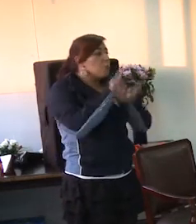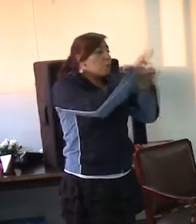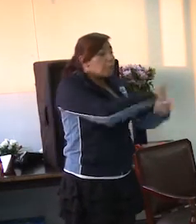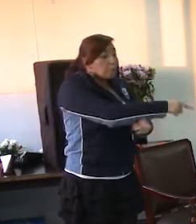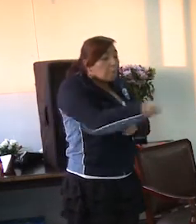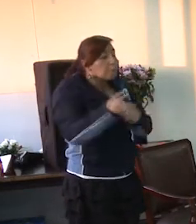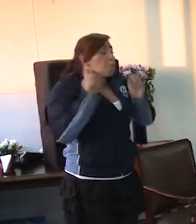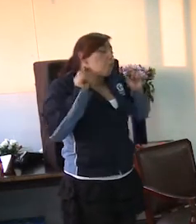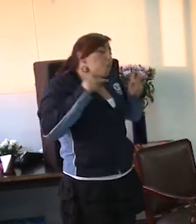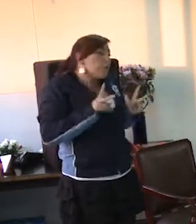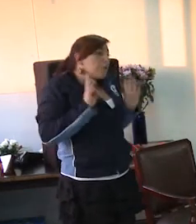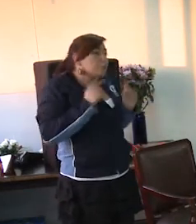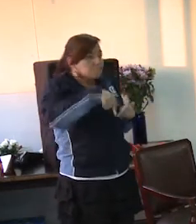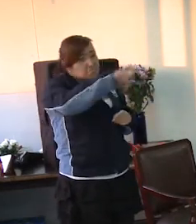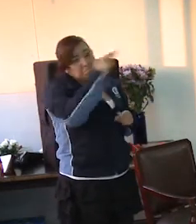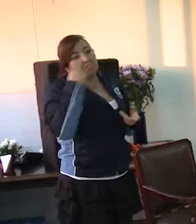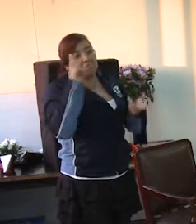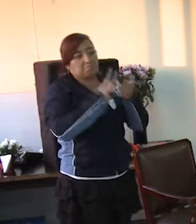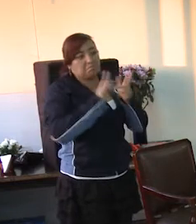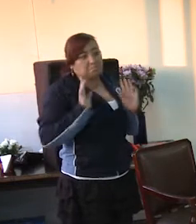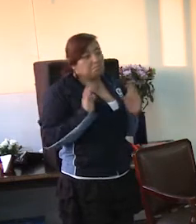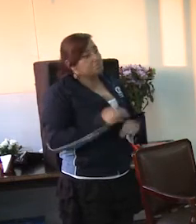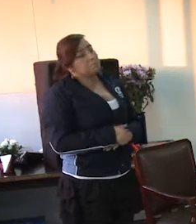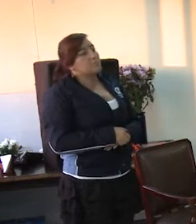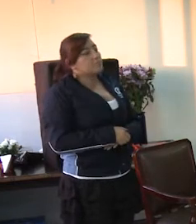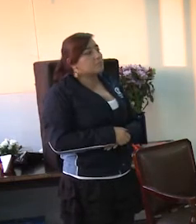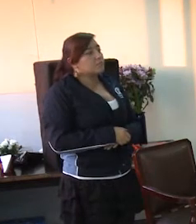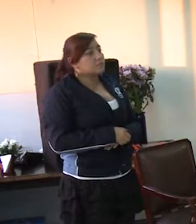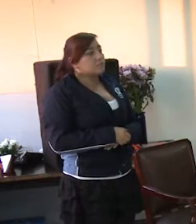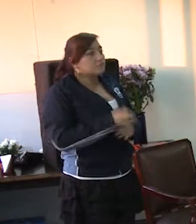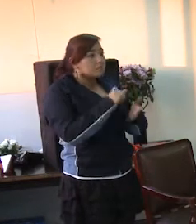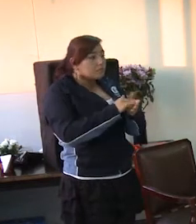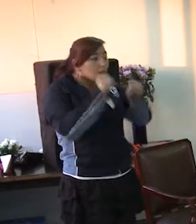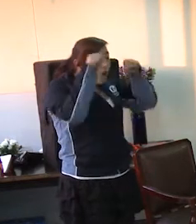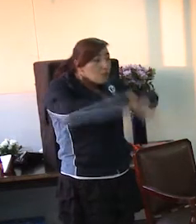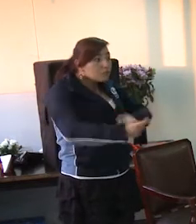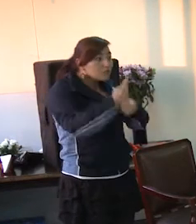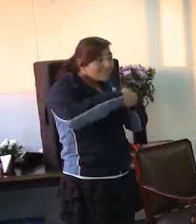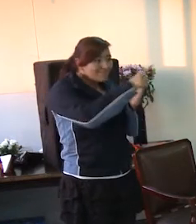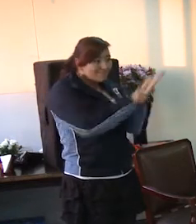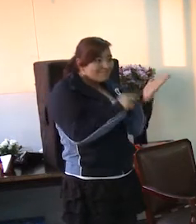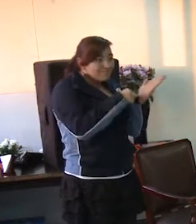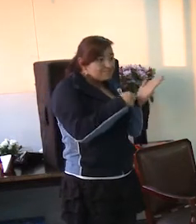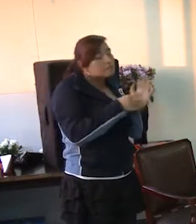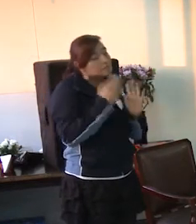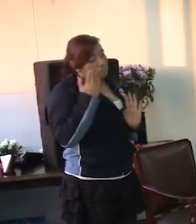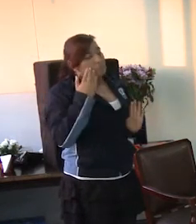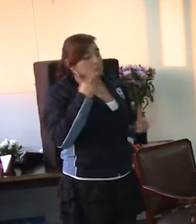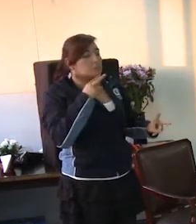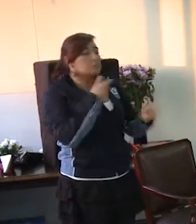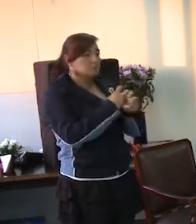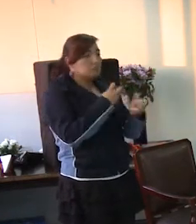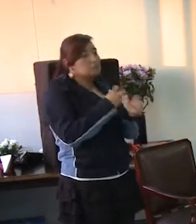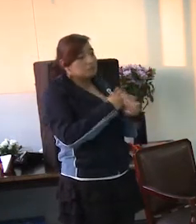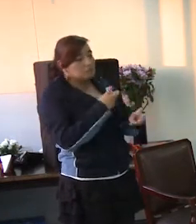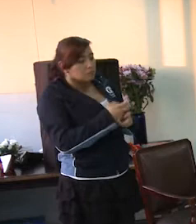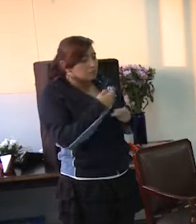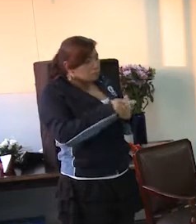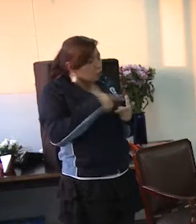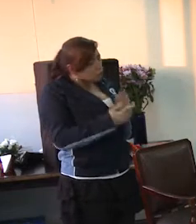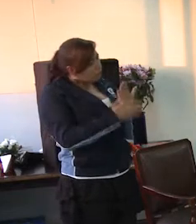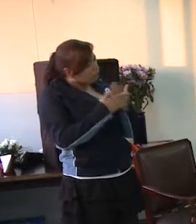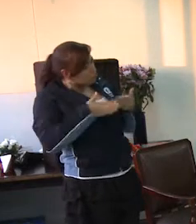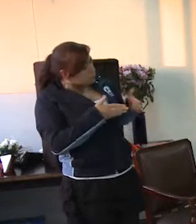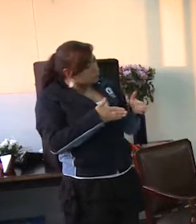y sus parámetros, los que ya conocemos. El registro calificado, aún con sus dificultades, implica un nuevo camino institucional